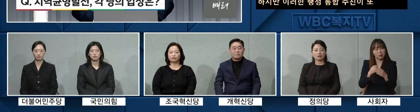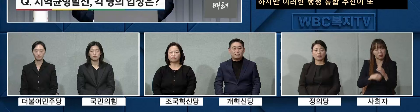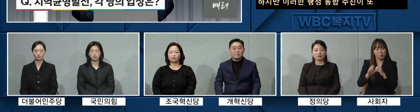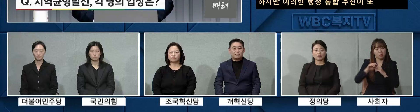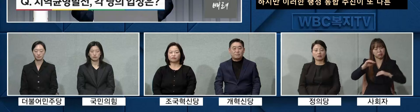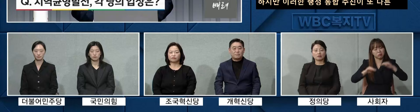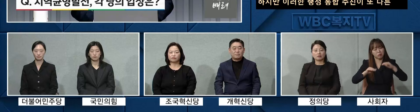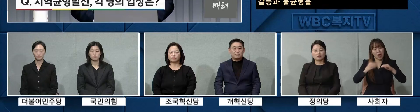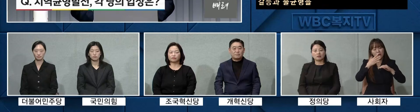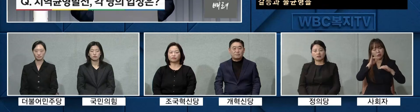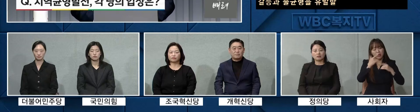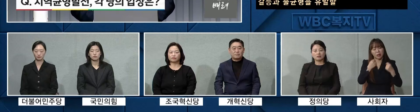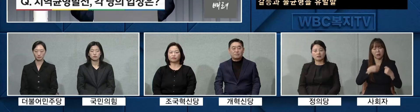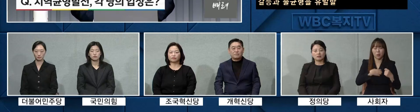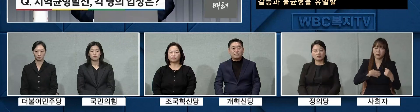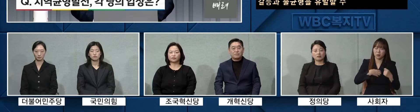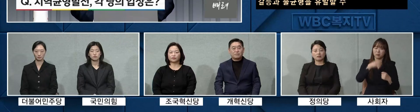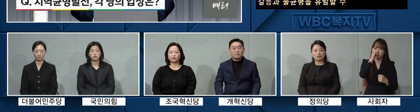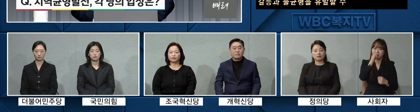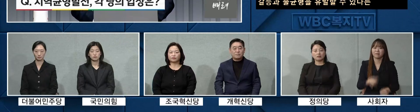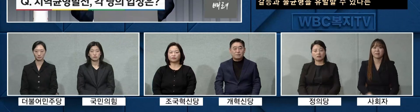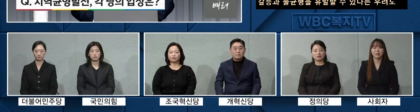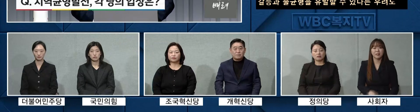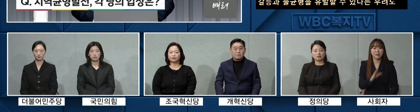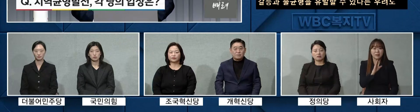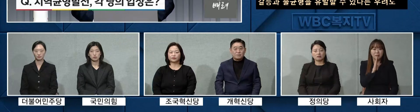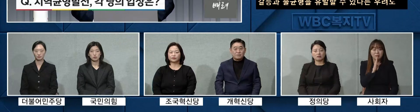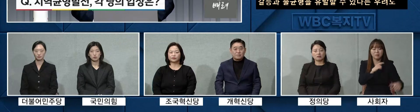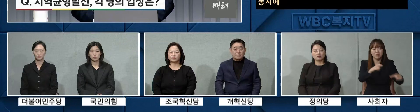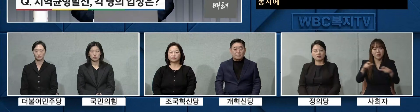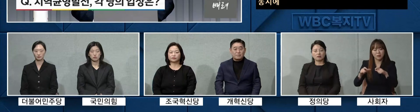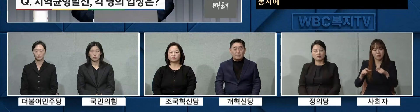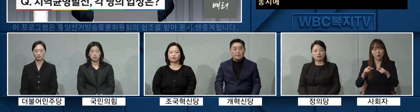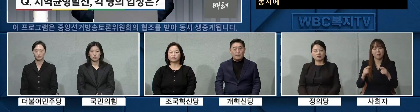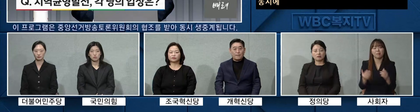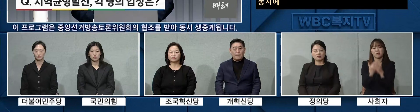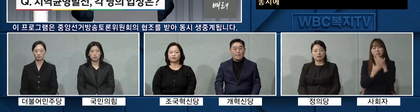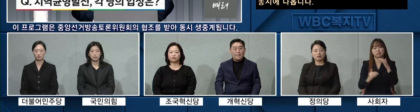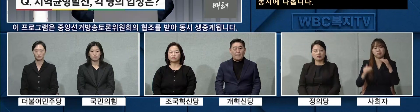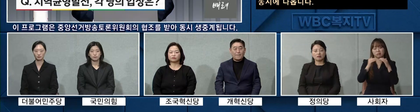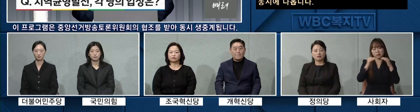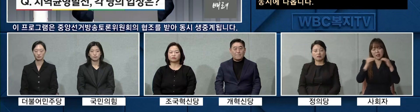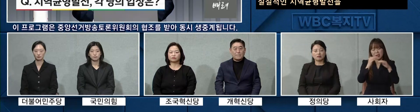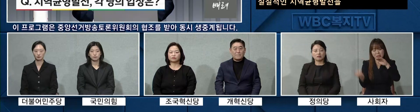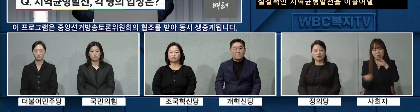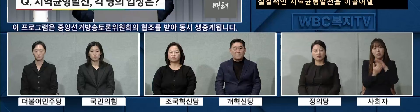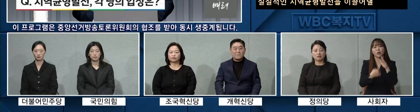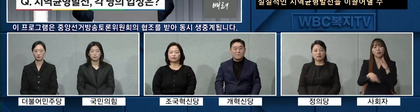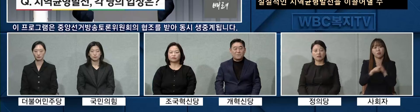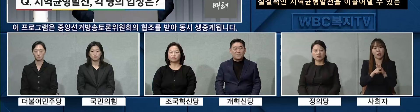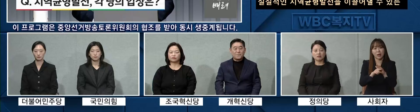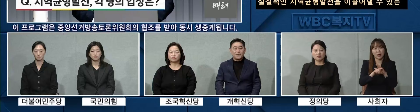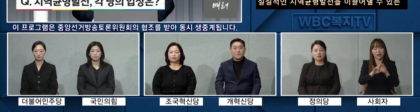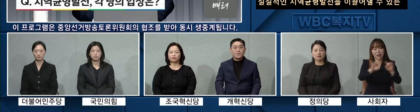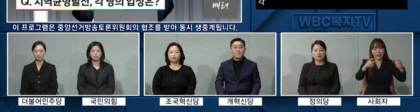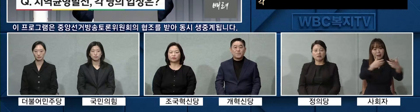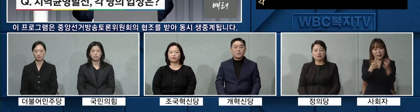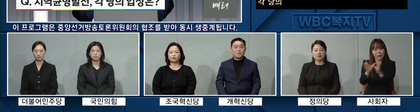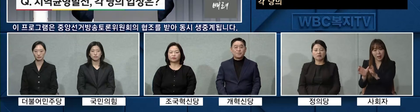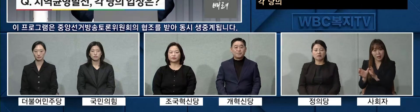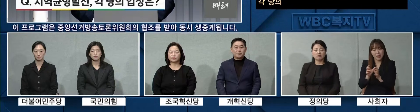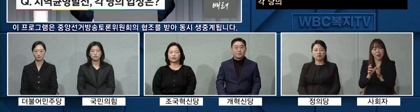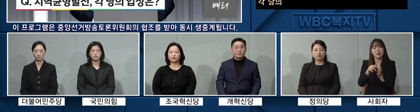있다는 우려도 동시에 나옵니다. 실질적인 지역 균형 발전을 이끌어낼 수 있는 각 당의 청사진은 무엇인지